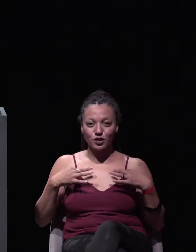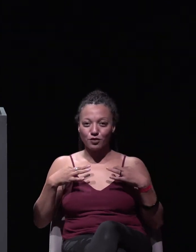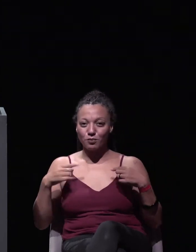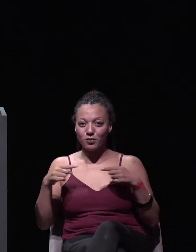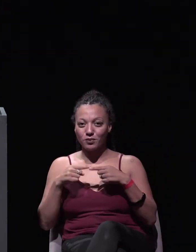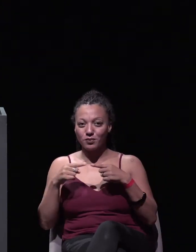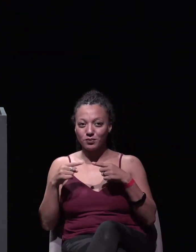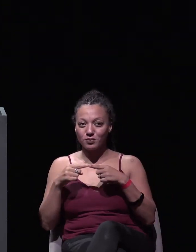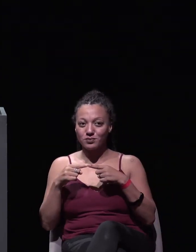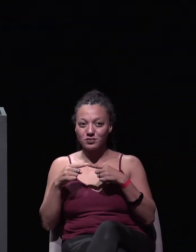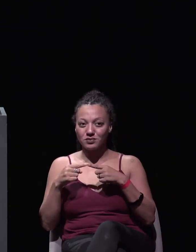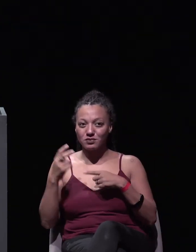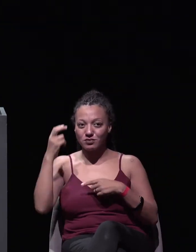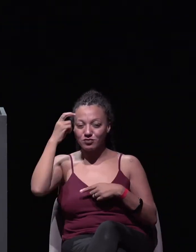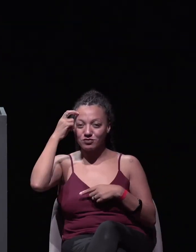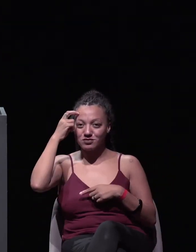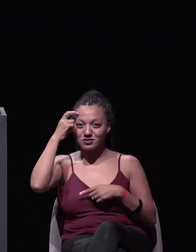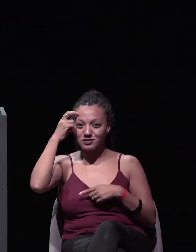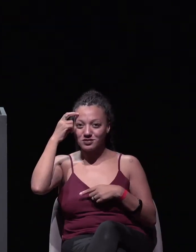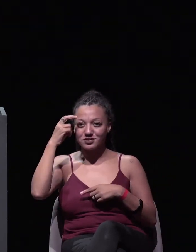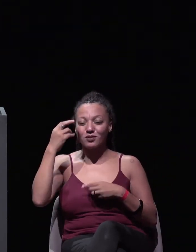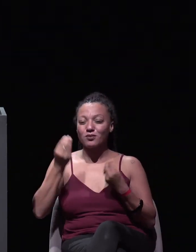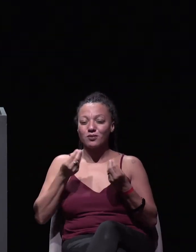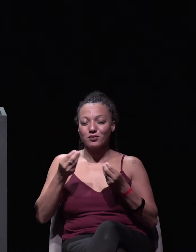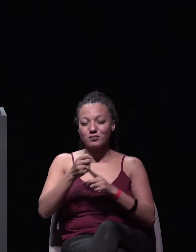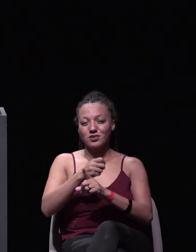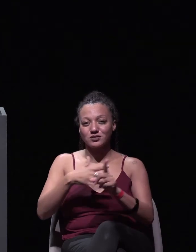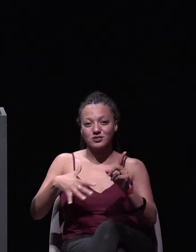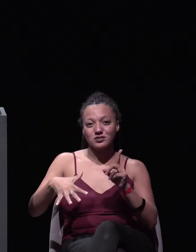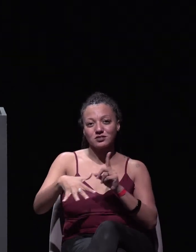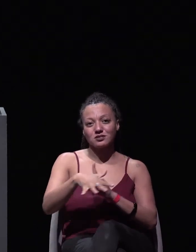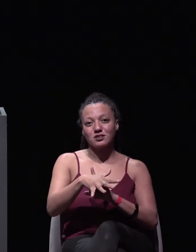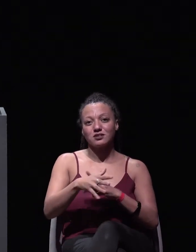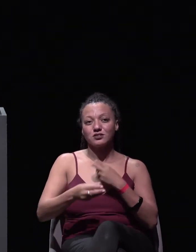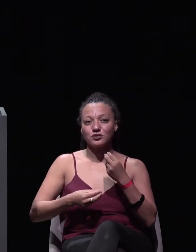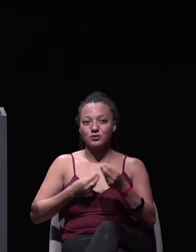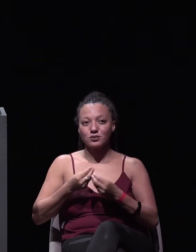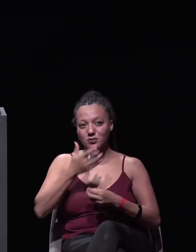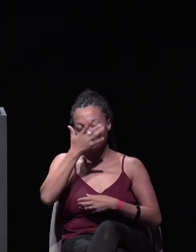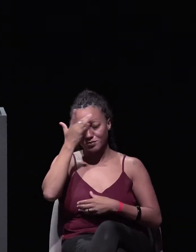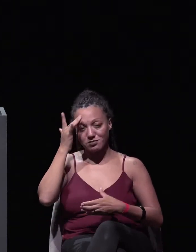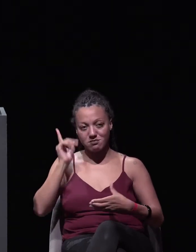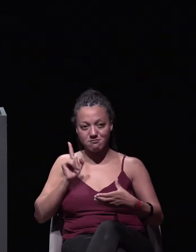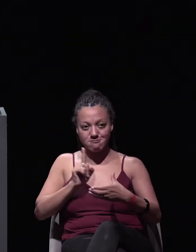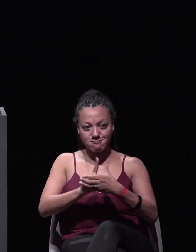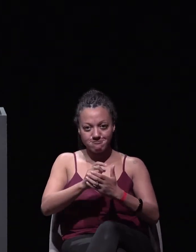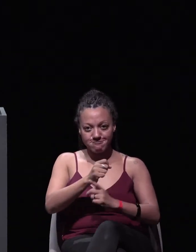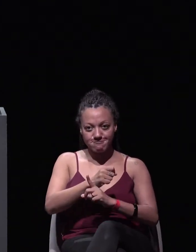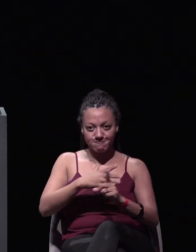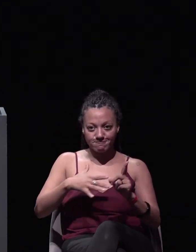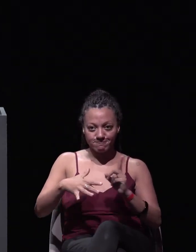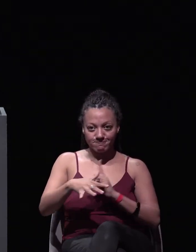dessa construção da sociedade, da participação produtiva, né? Então, essa